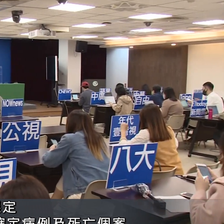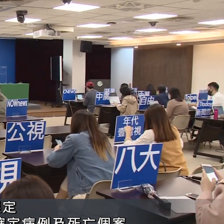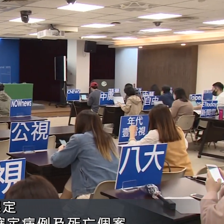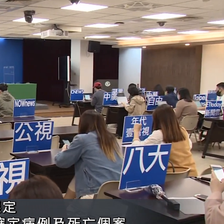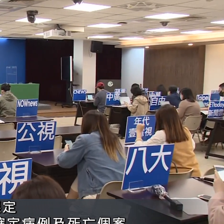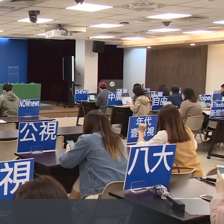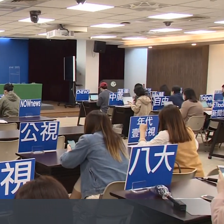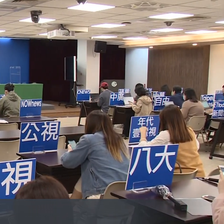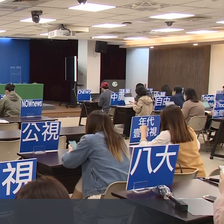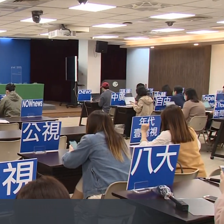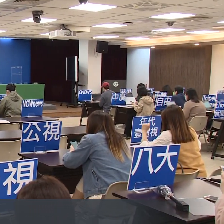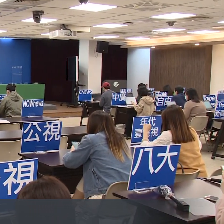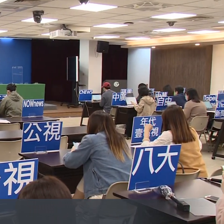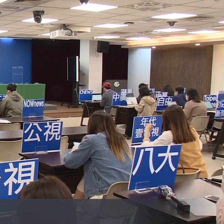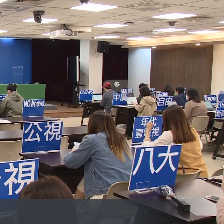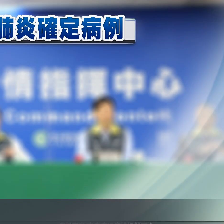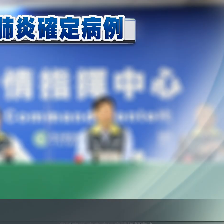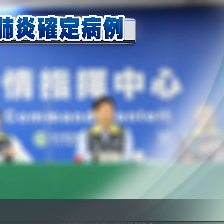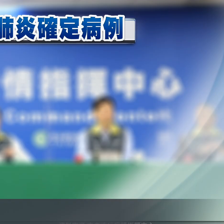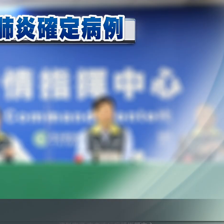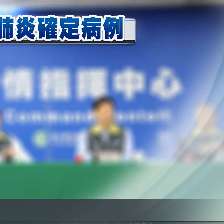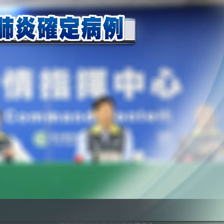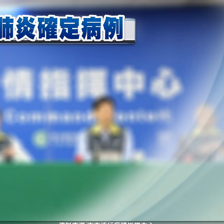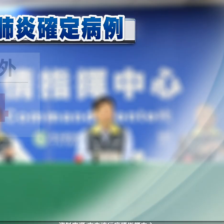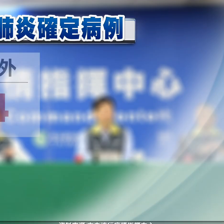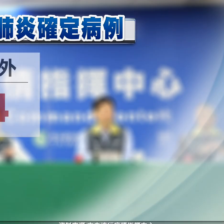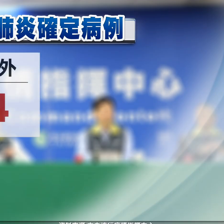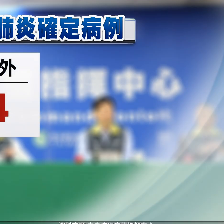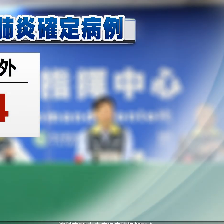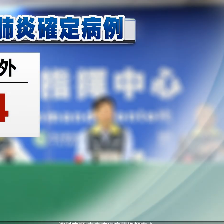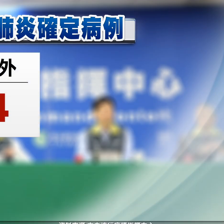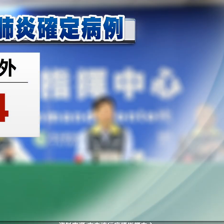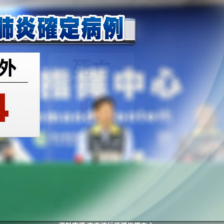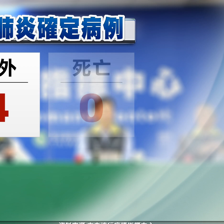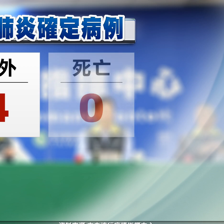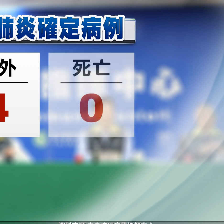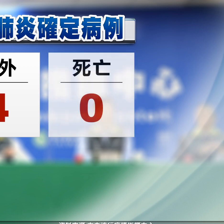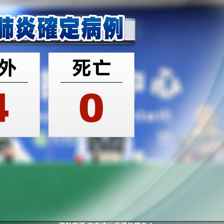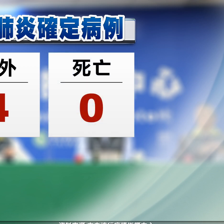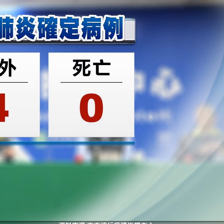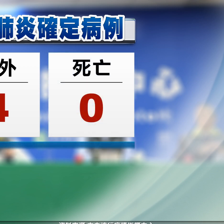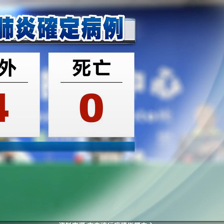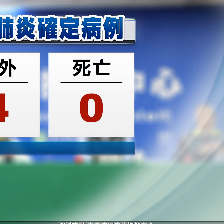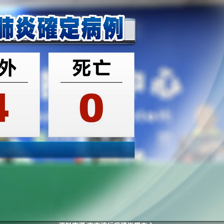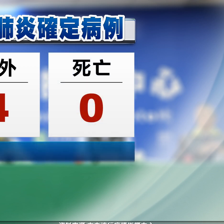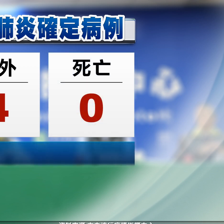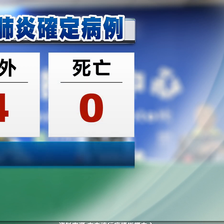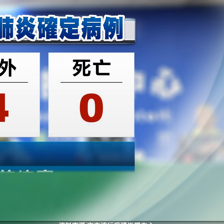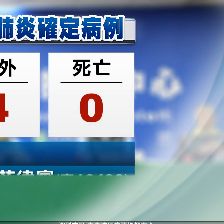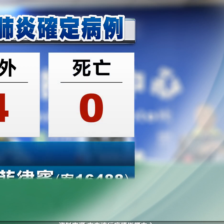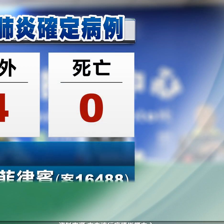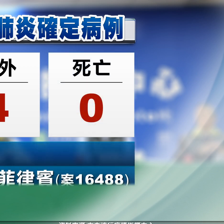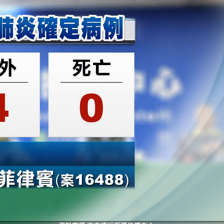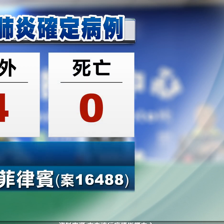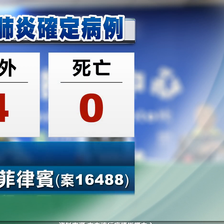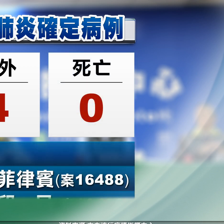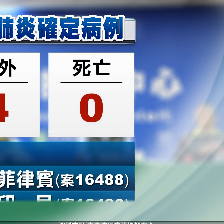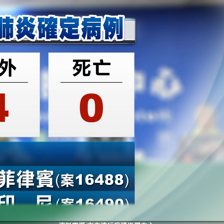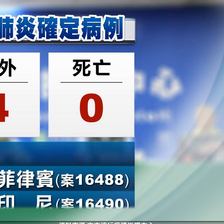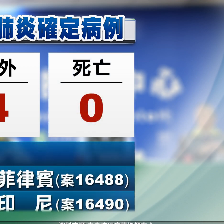个案，但指挥中心说新增4例境外移入个案，分别来自美国、菲律宾、英国及印尼，其中一人为突破